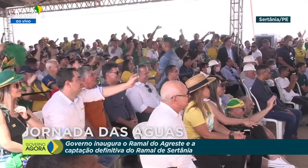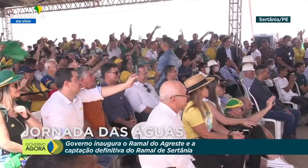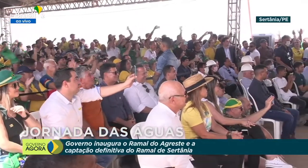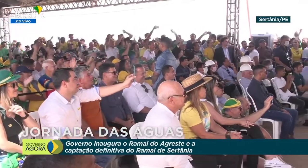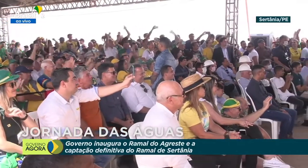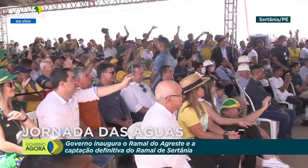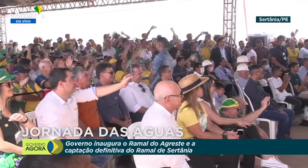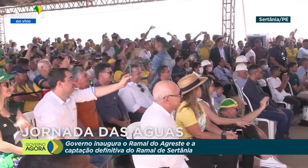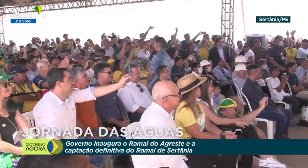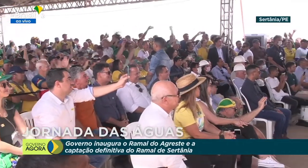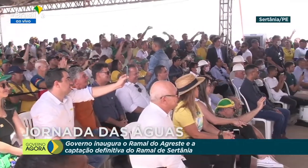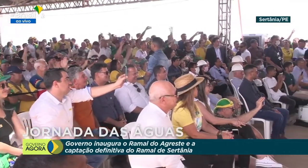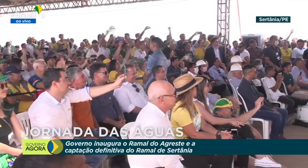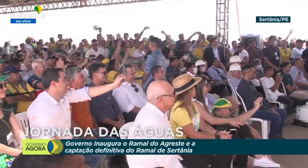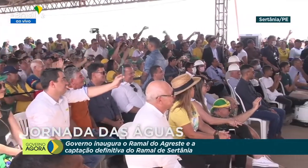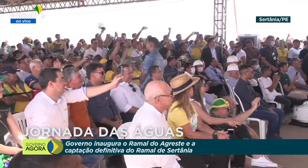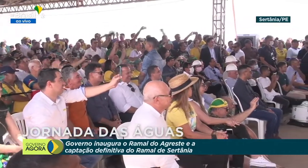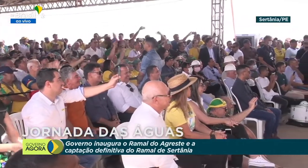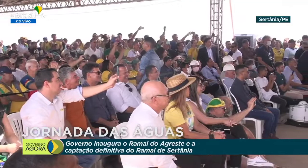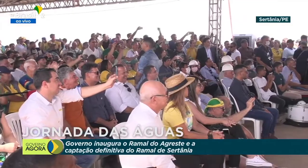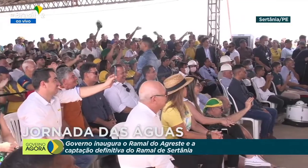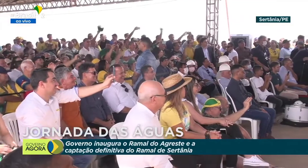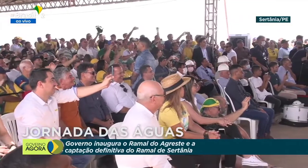isso daí quem decide é o presidente, não sou eu.